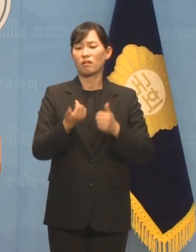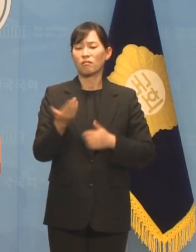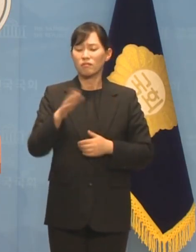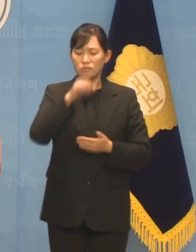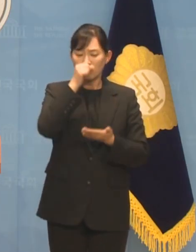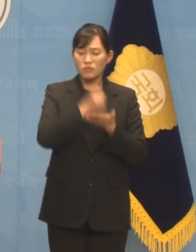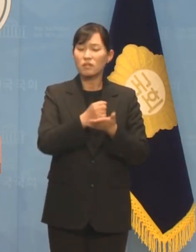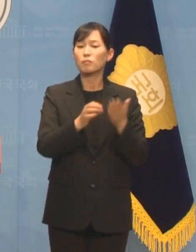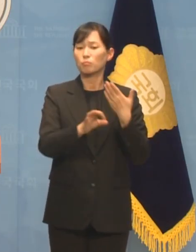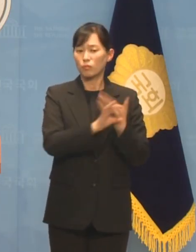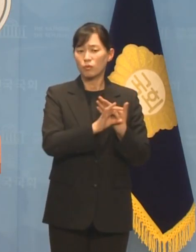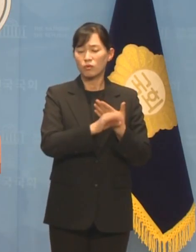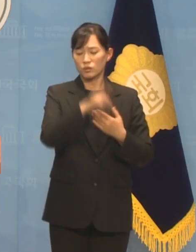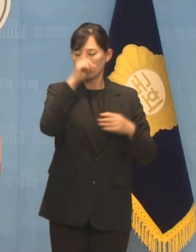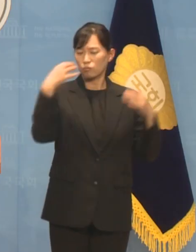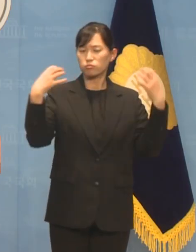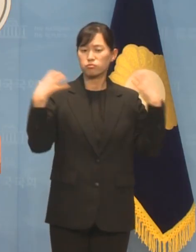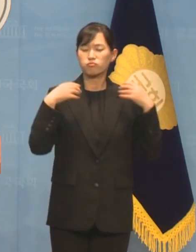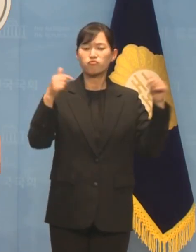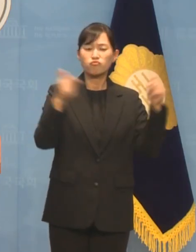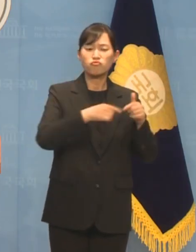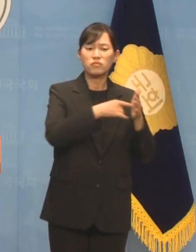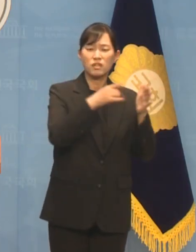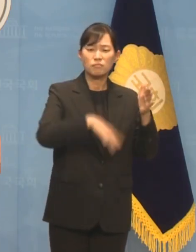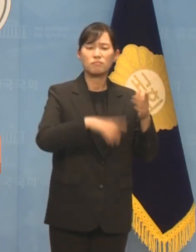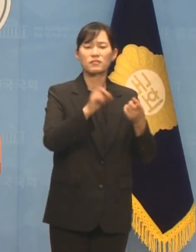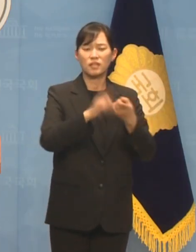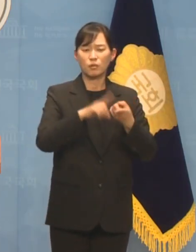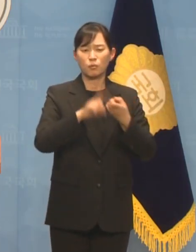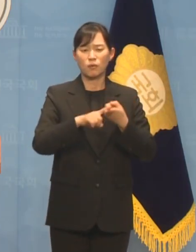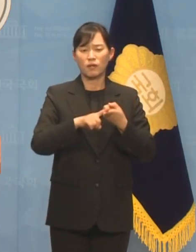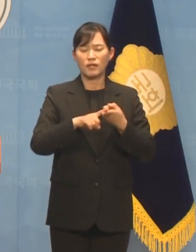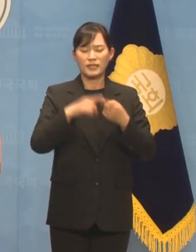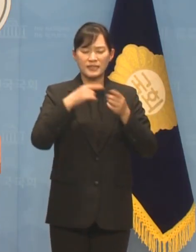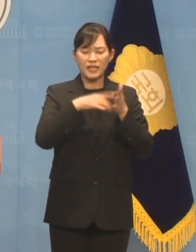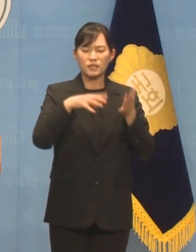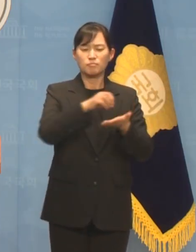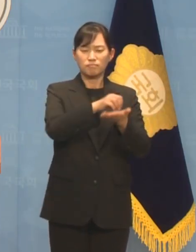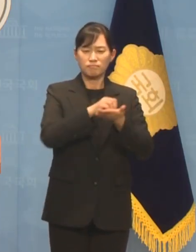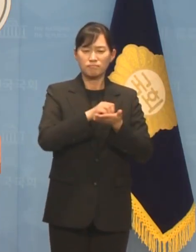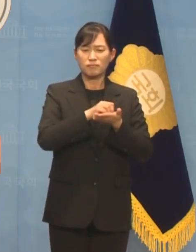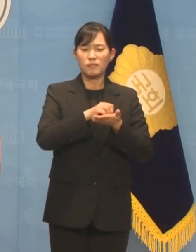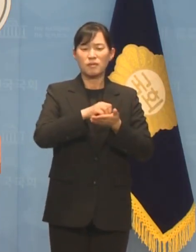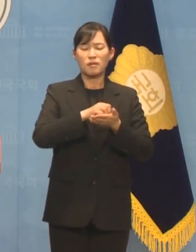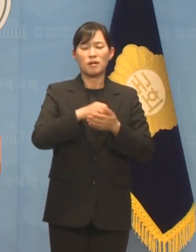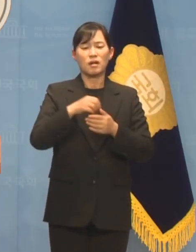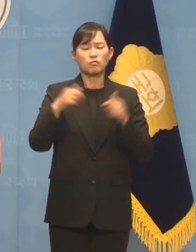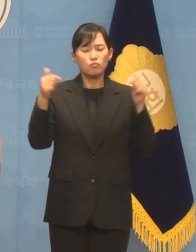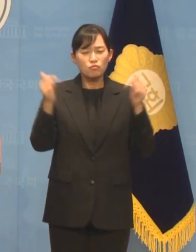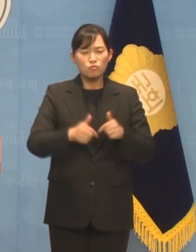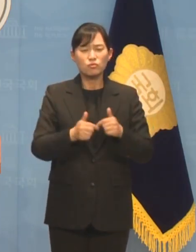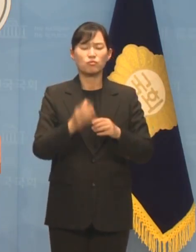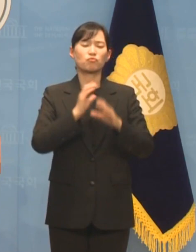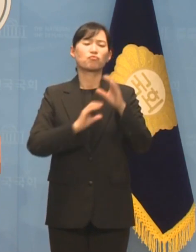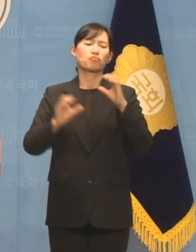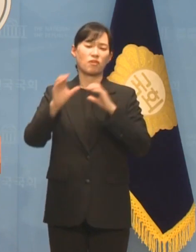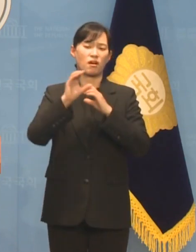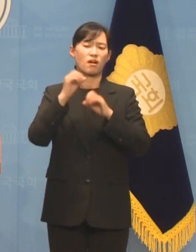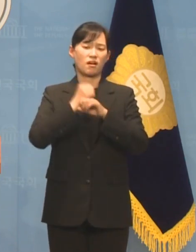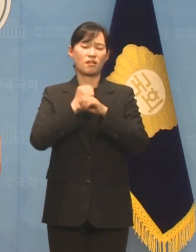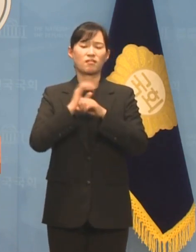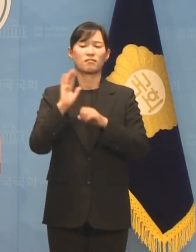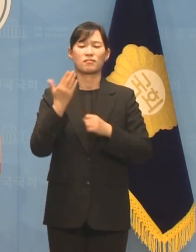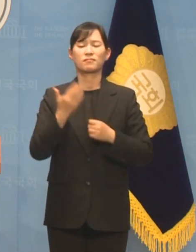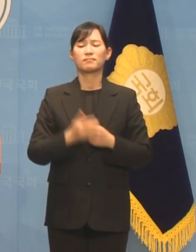것이라면 정부는 줄어든 세수에 맞춰 세입, 세출 예산을 감액하는 추가 경정 예산을 편성했어야